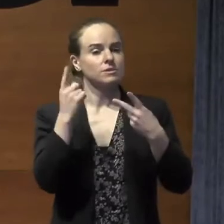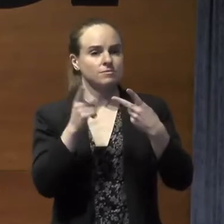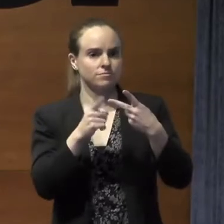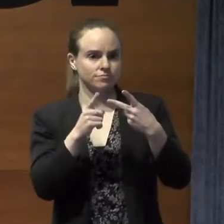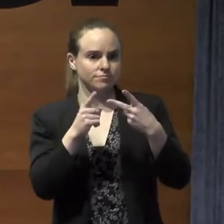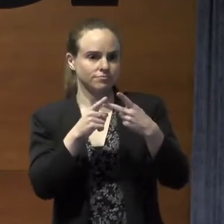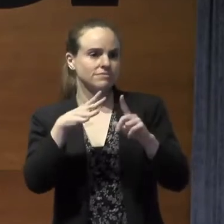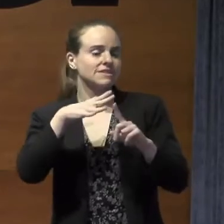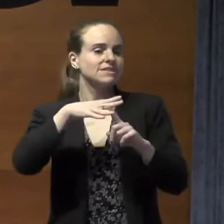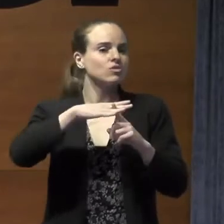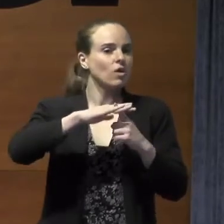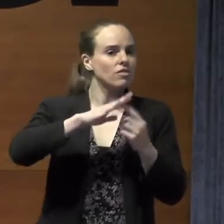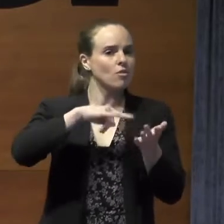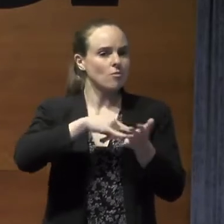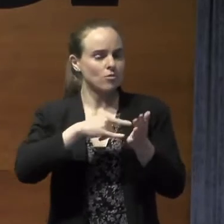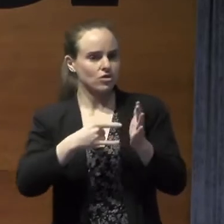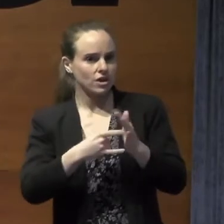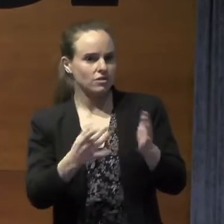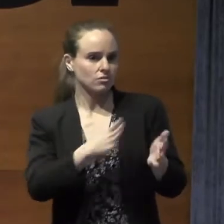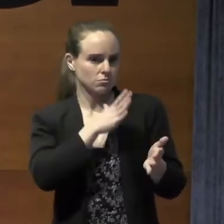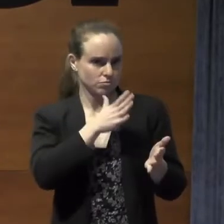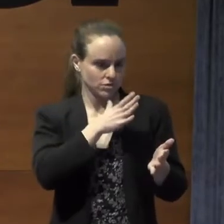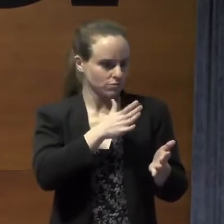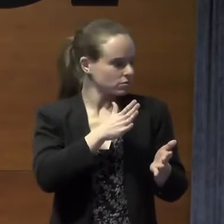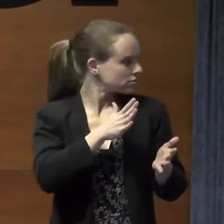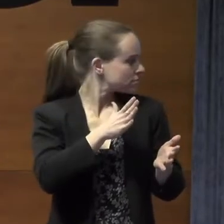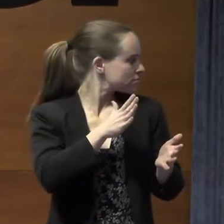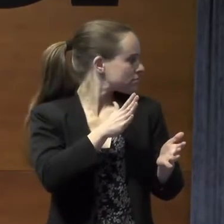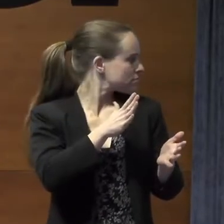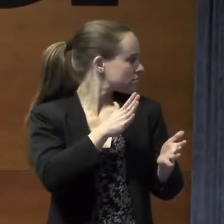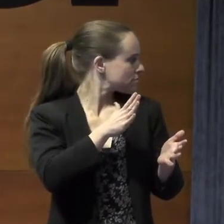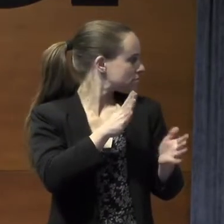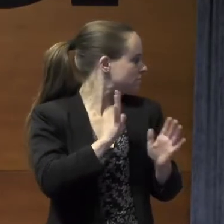proyecto para pasar a continuación.